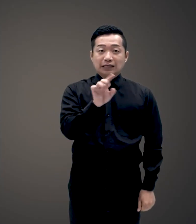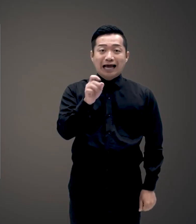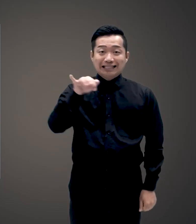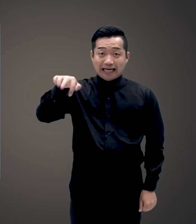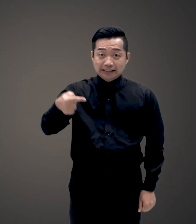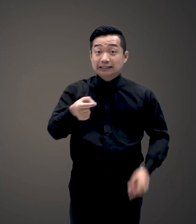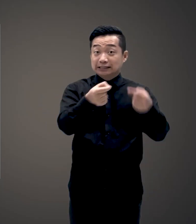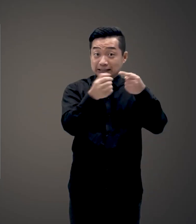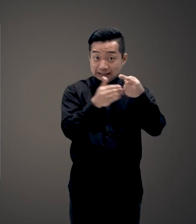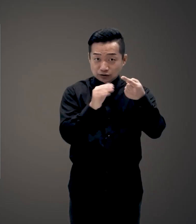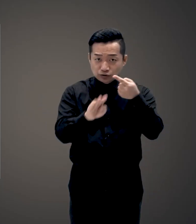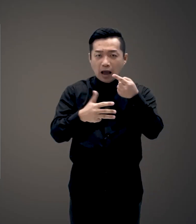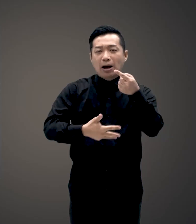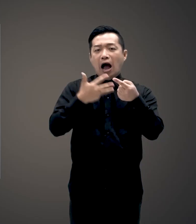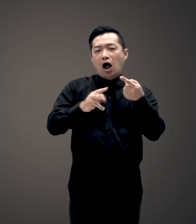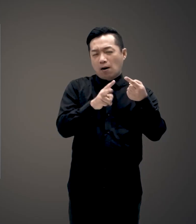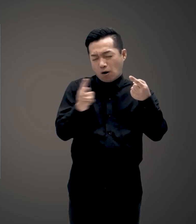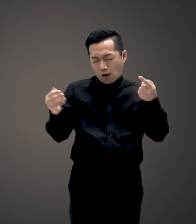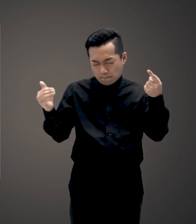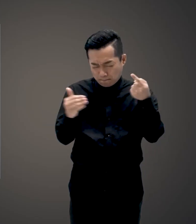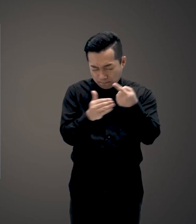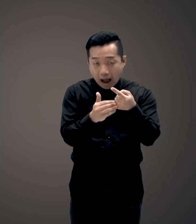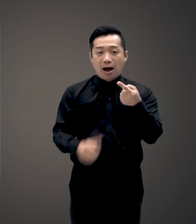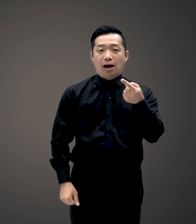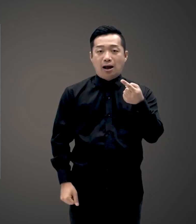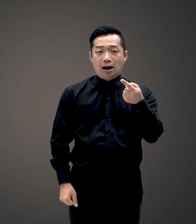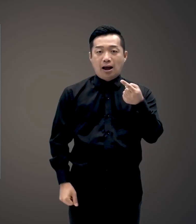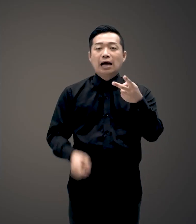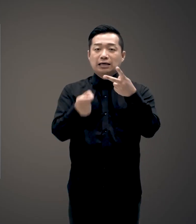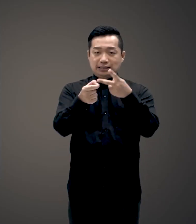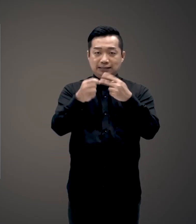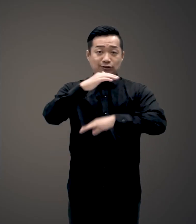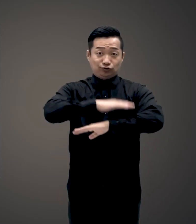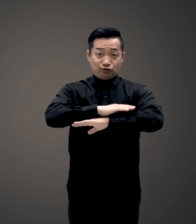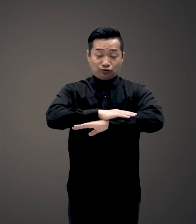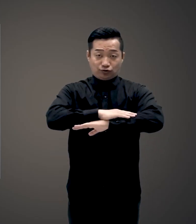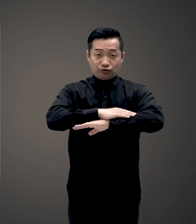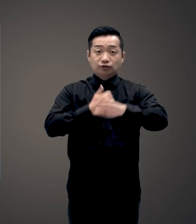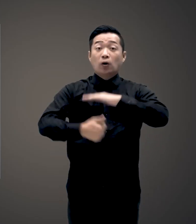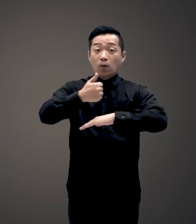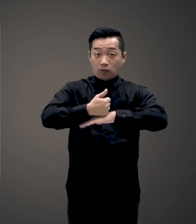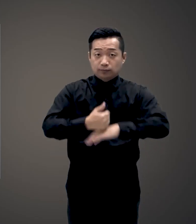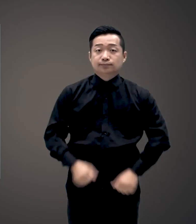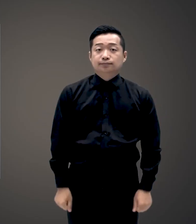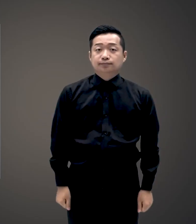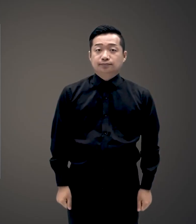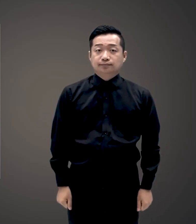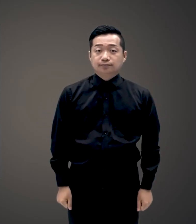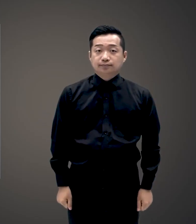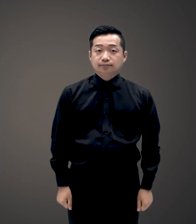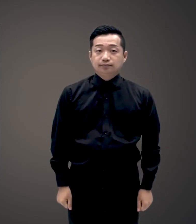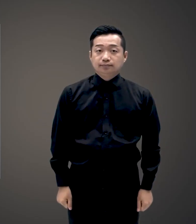아이네이스 1권에 이어 8년간의 번역 작업 끝에 아이네이스 2권 출간.